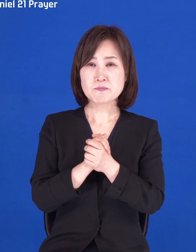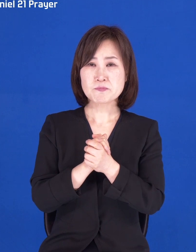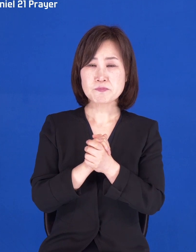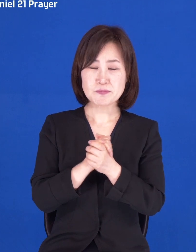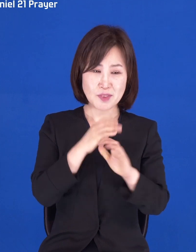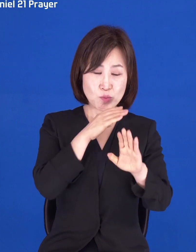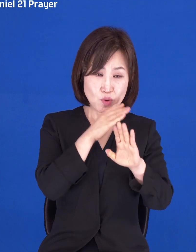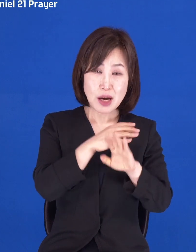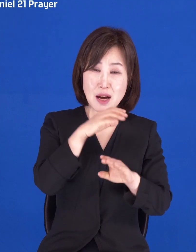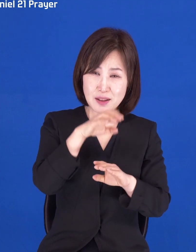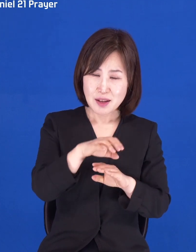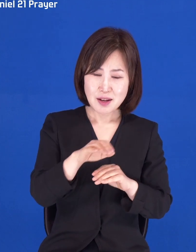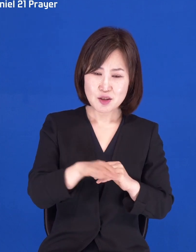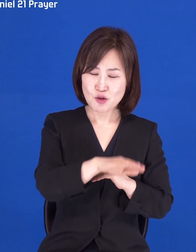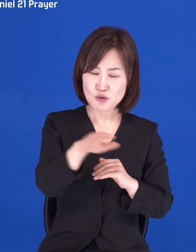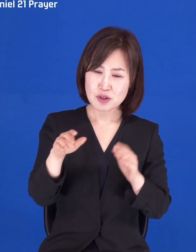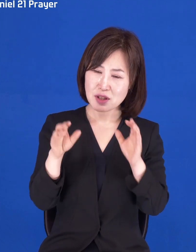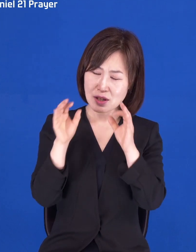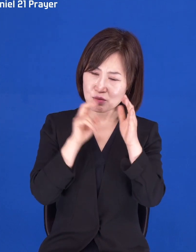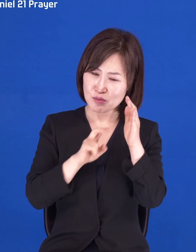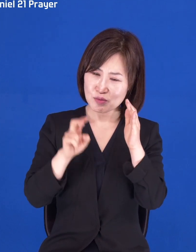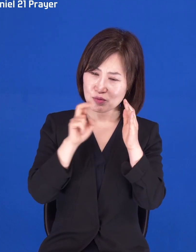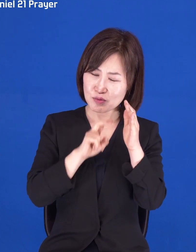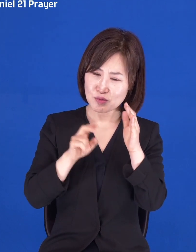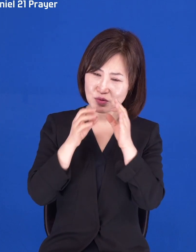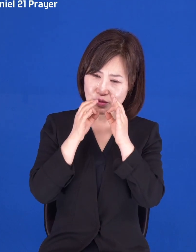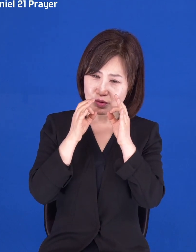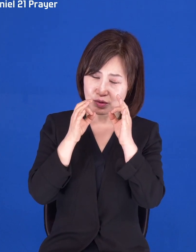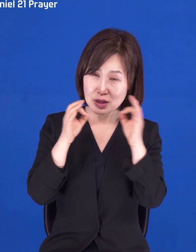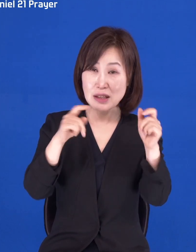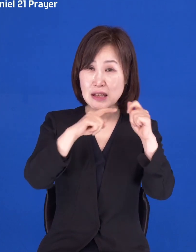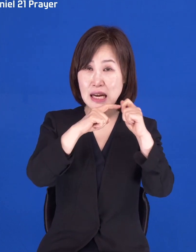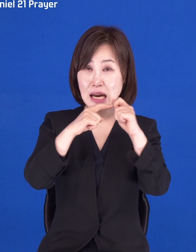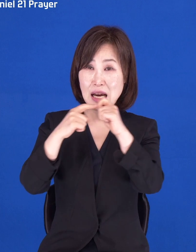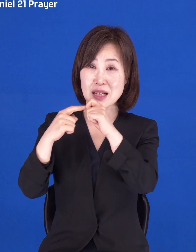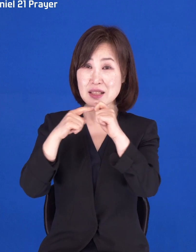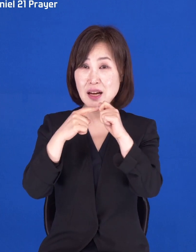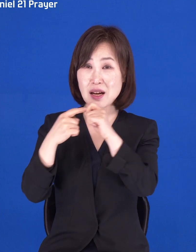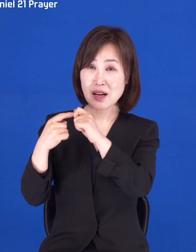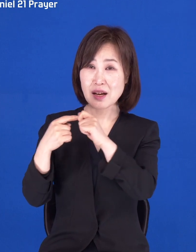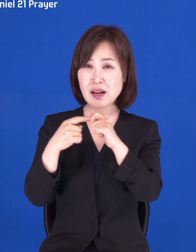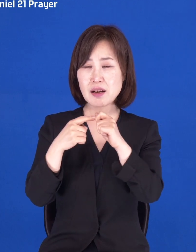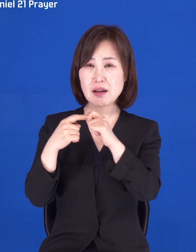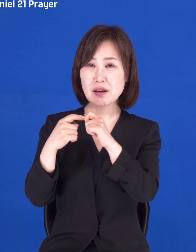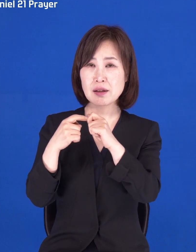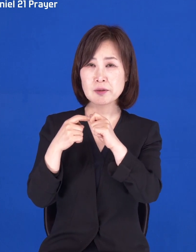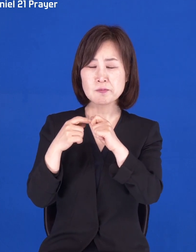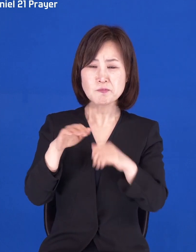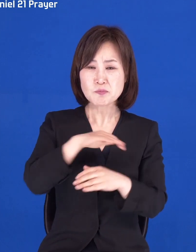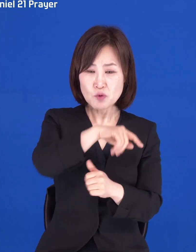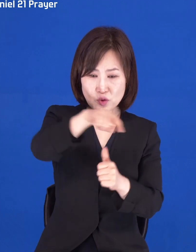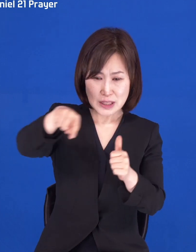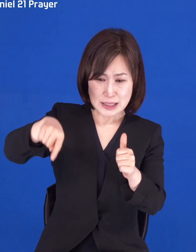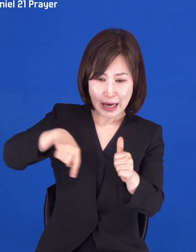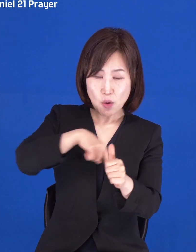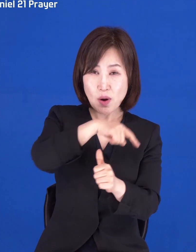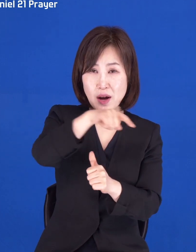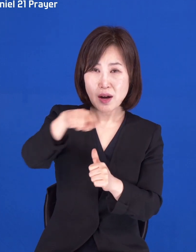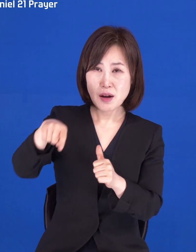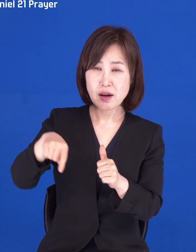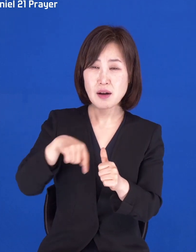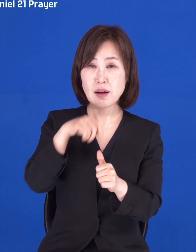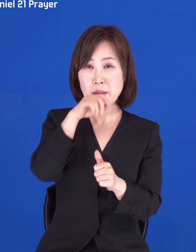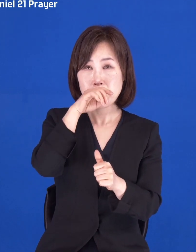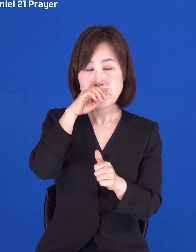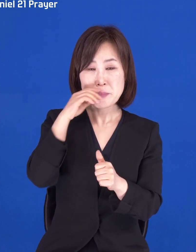북한에서 우리가 불렀던 찬송가들은, 가사들은 그 시기 우리가 처한 상황과